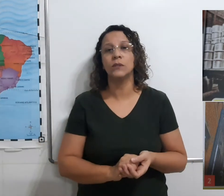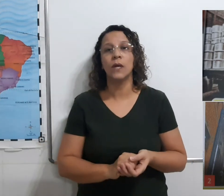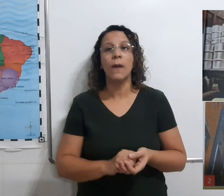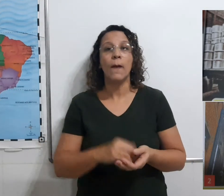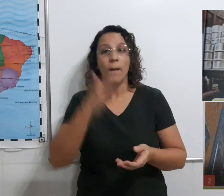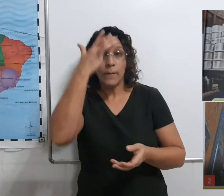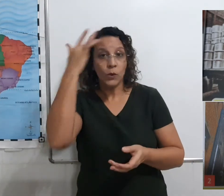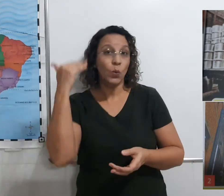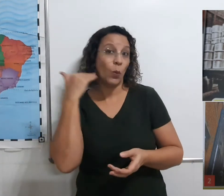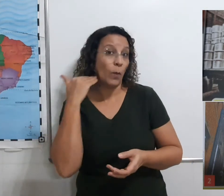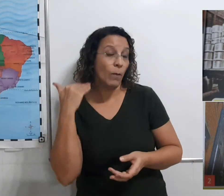bancários,